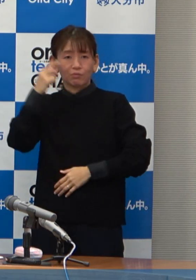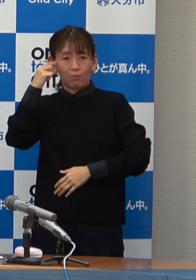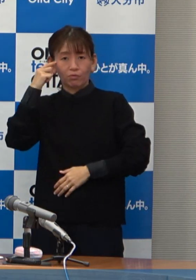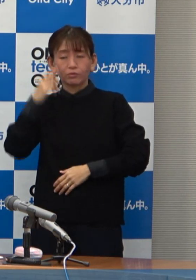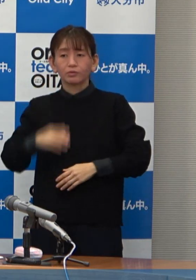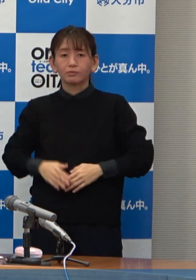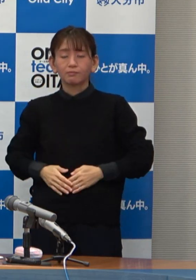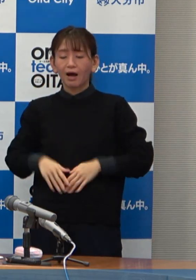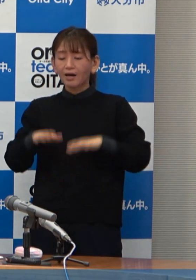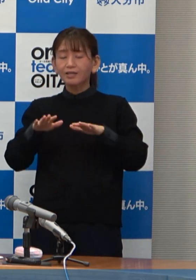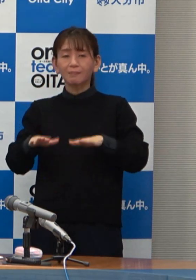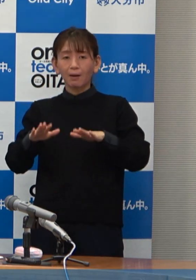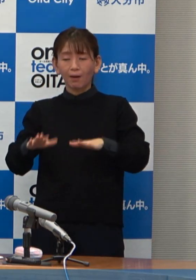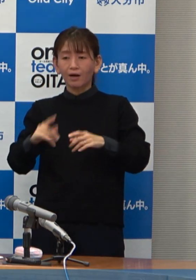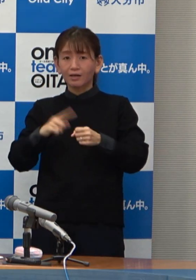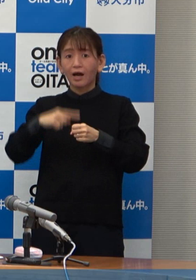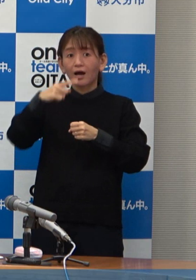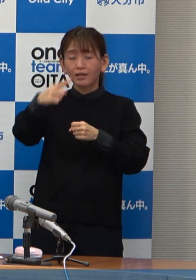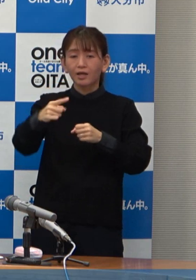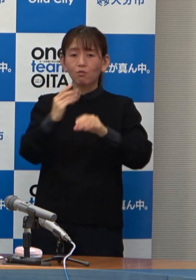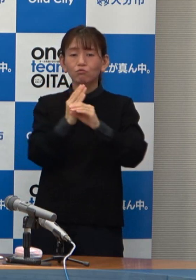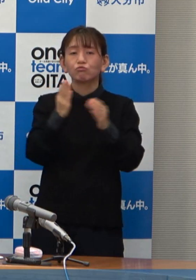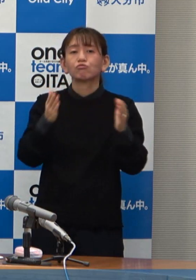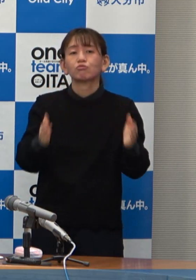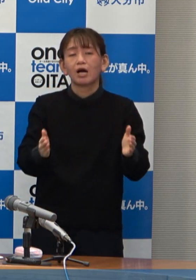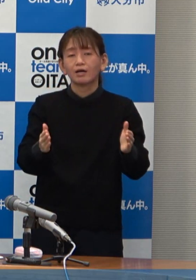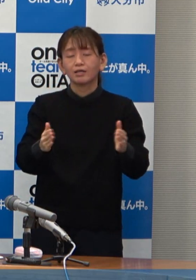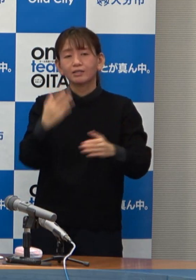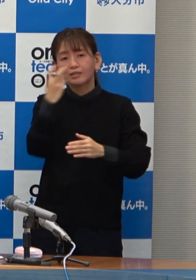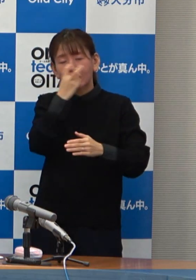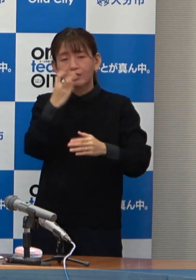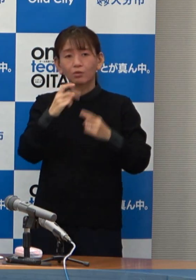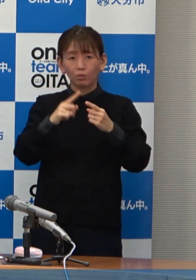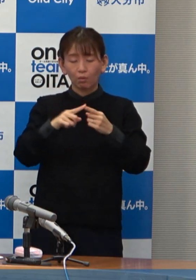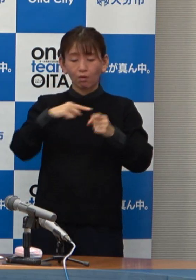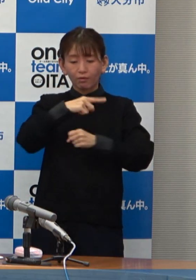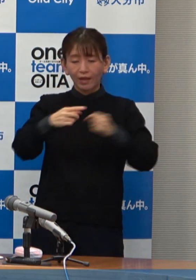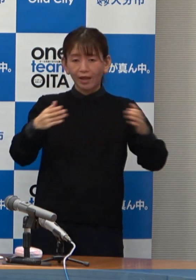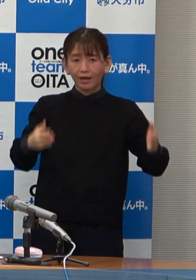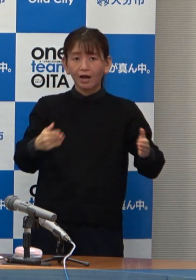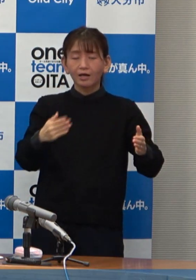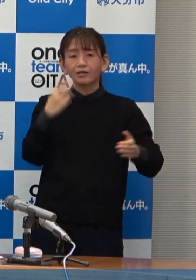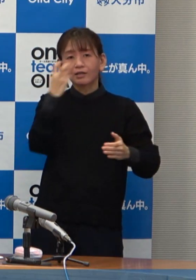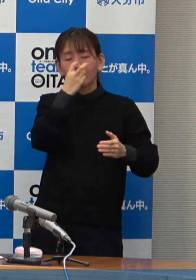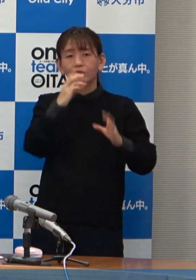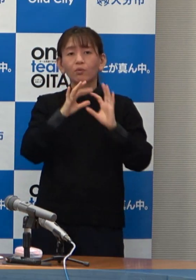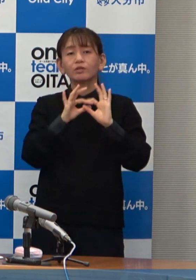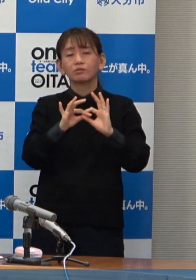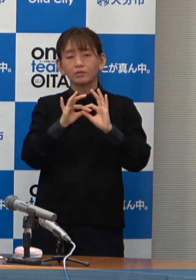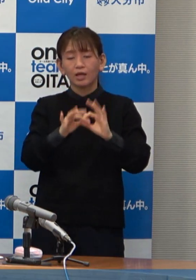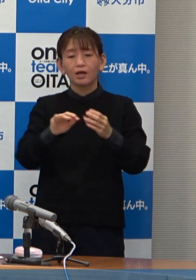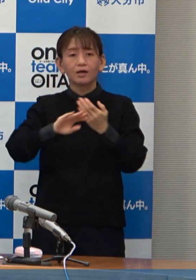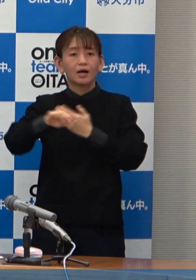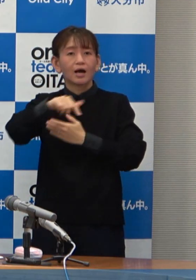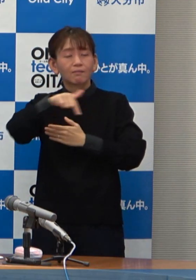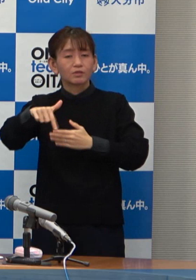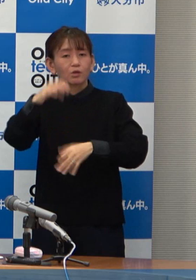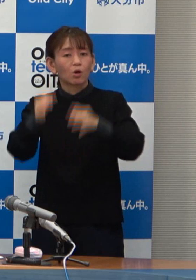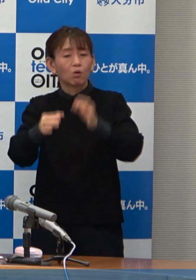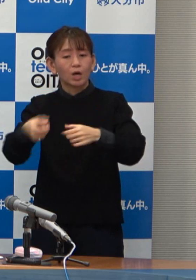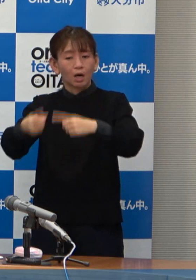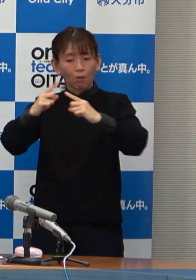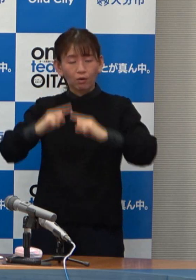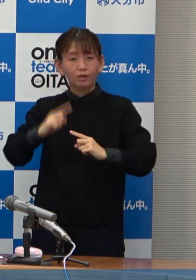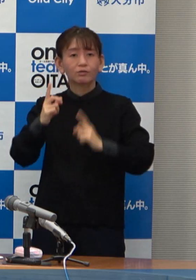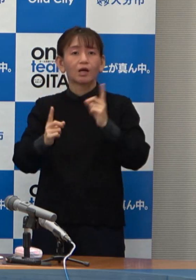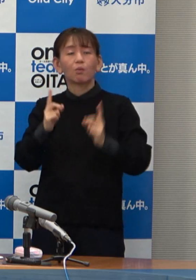時点では来年の中間検証それから年間検証について外部の評価を入れるかどうかっていうの